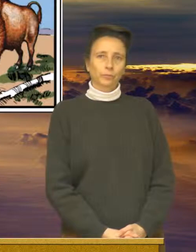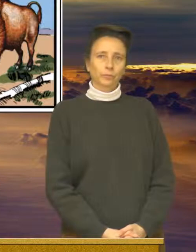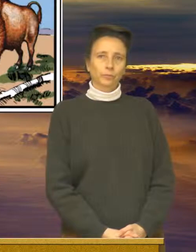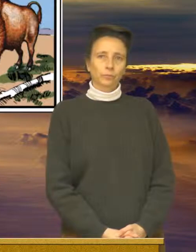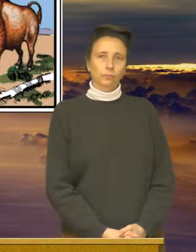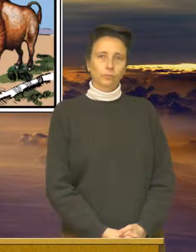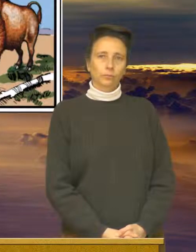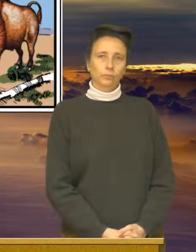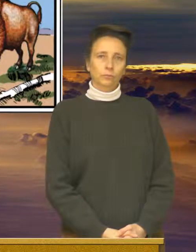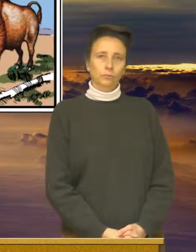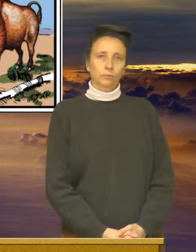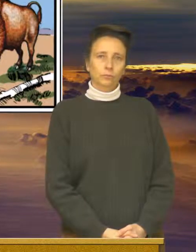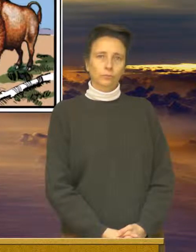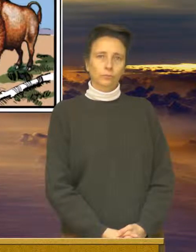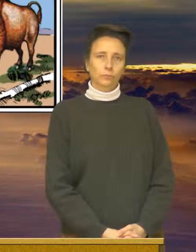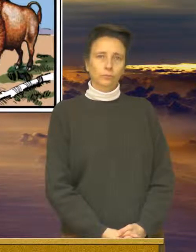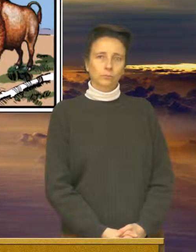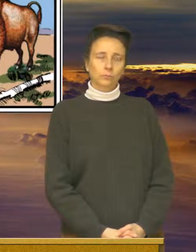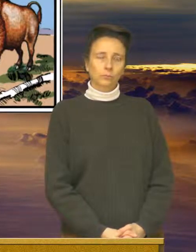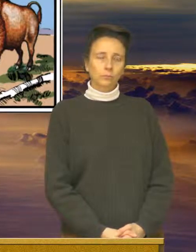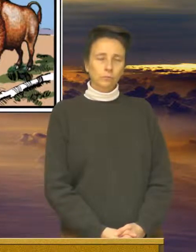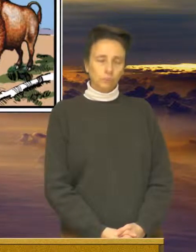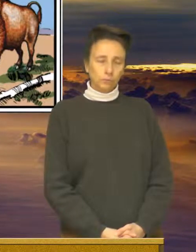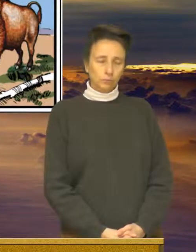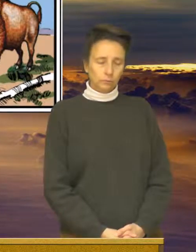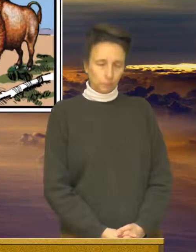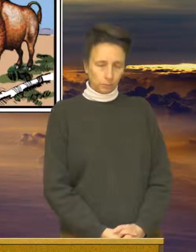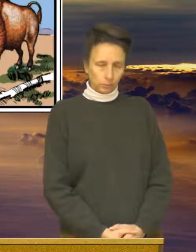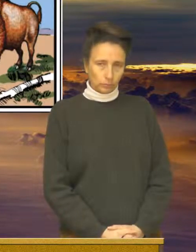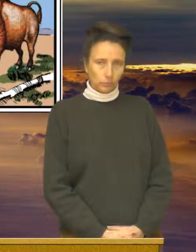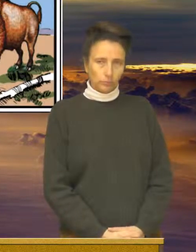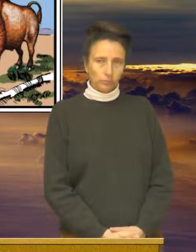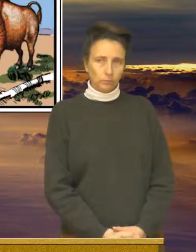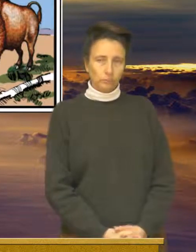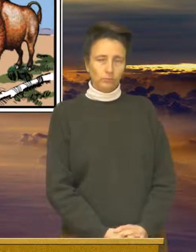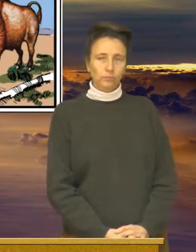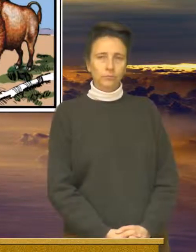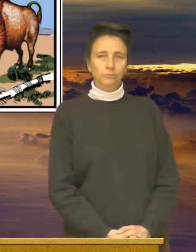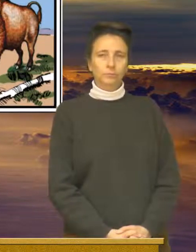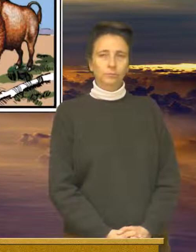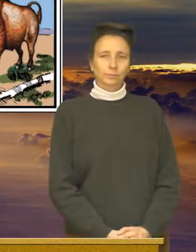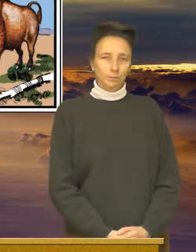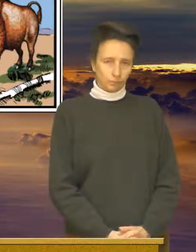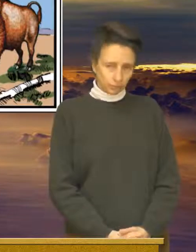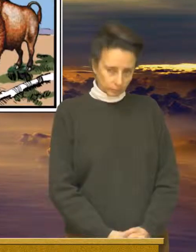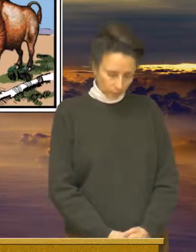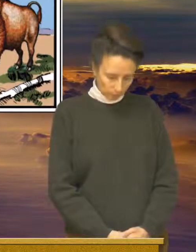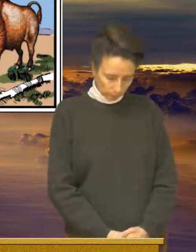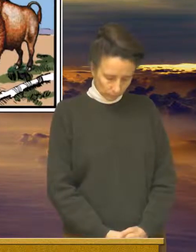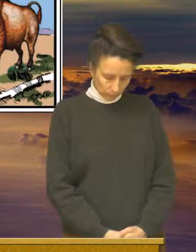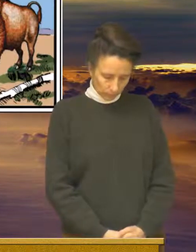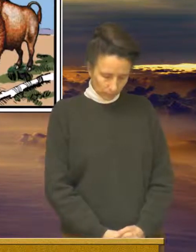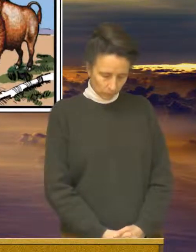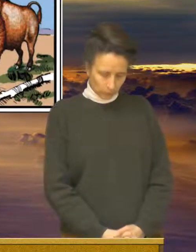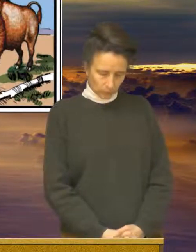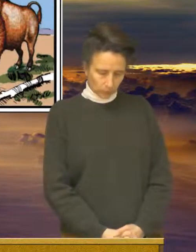vamos a empezar nuestro estudio invitando a nuestro Señor con una oración en silencio.